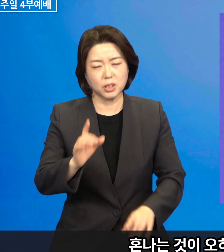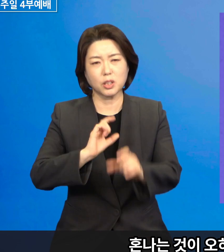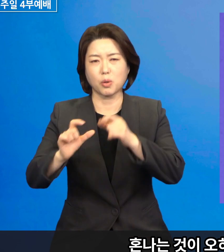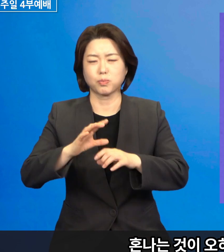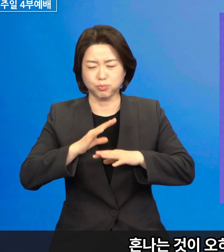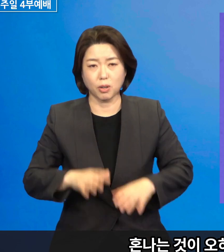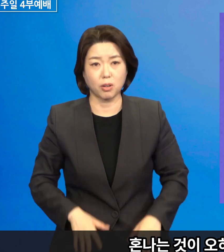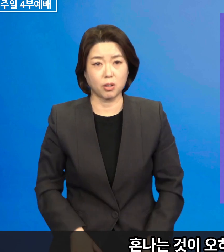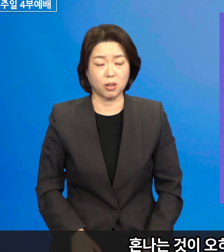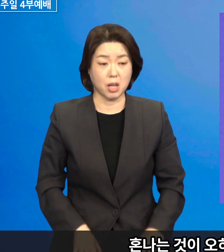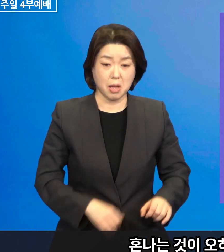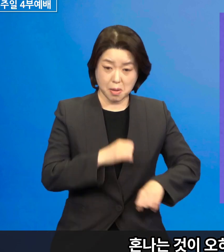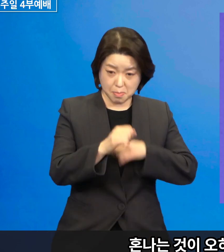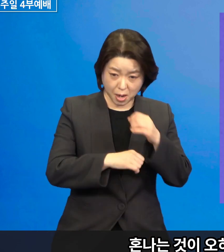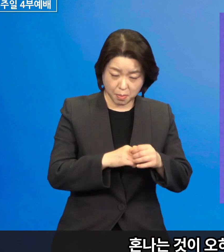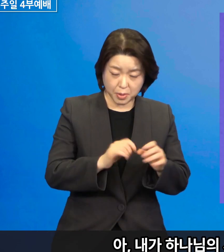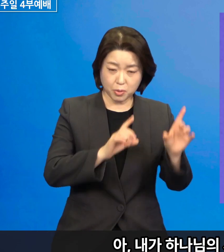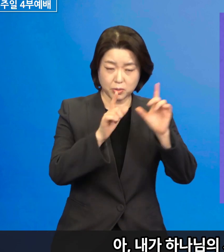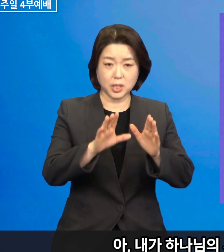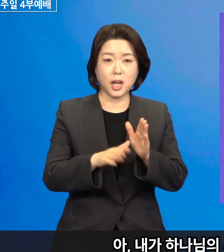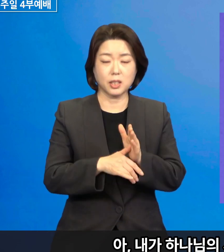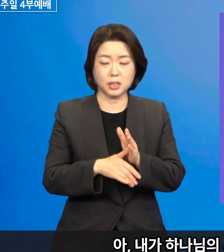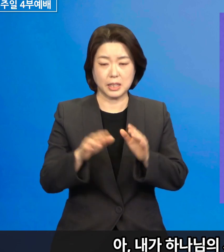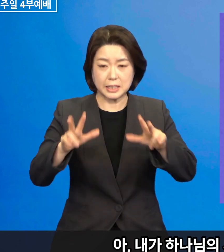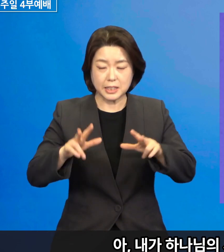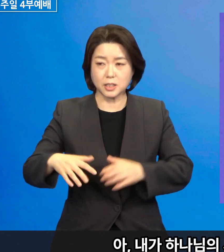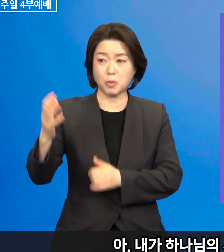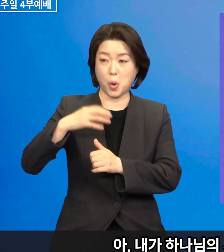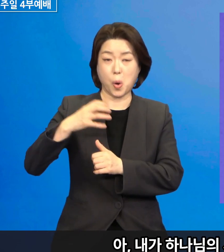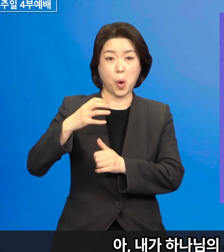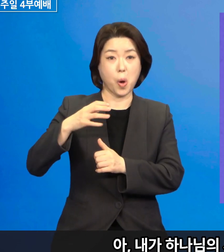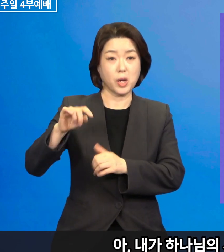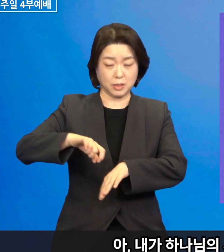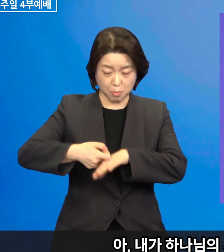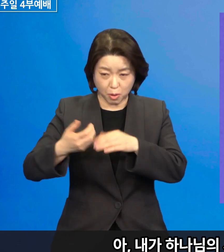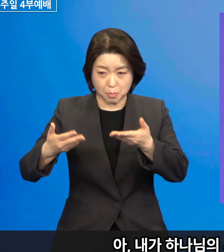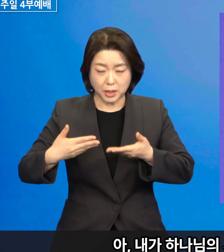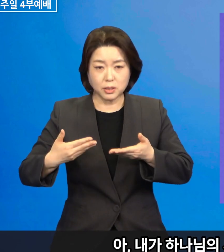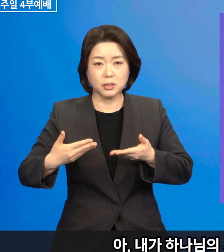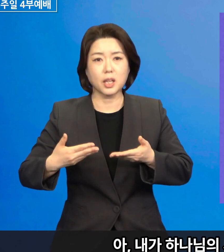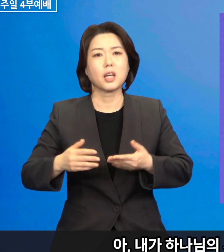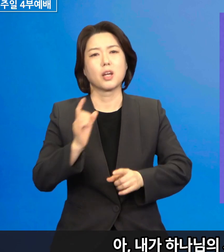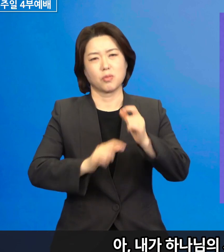살았을 때 혼나는 것이 오히려 훨씬 나은 거예요. 아, 내가 하나님의 사랑받는 자녀이구나.